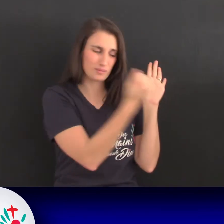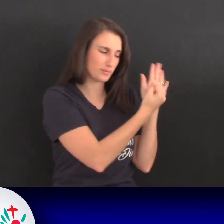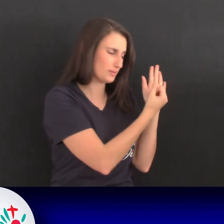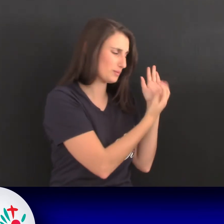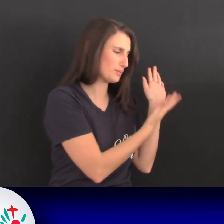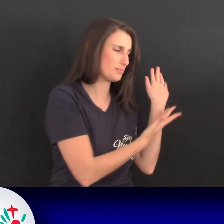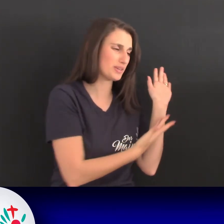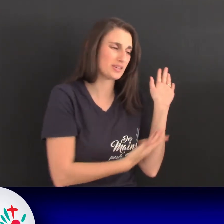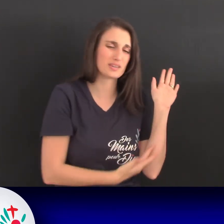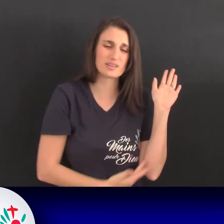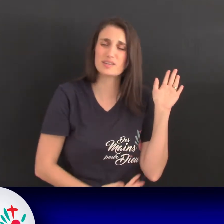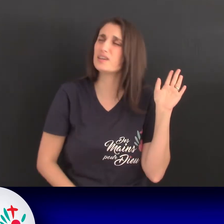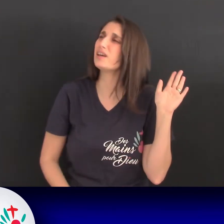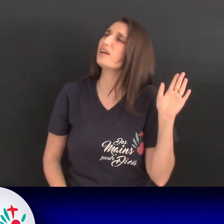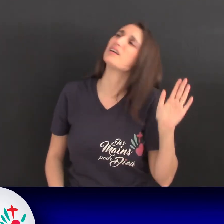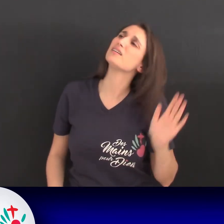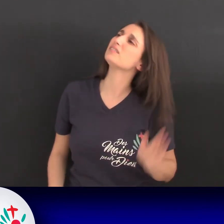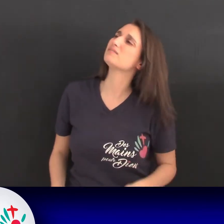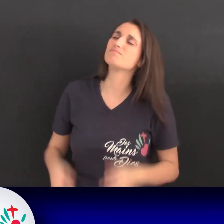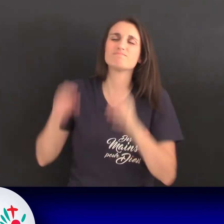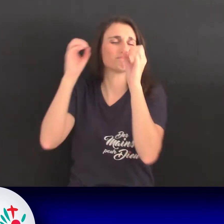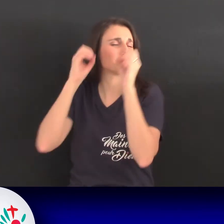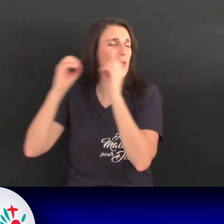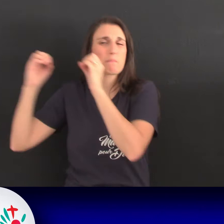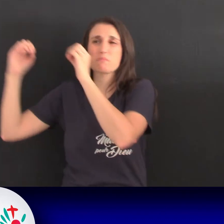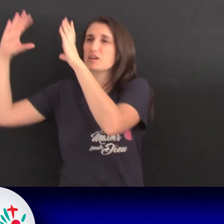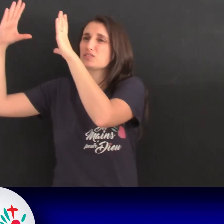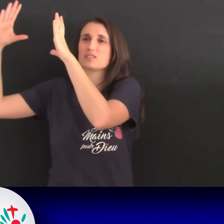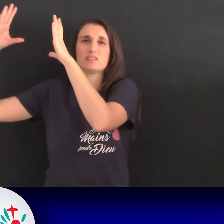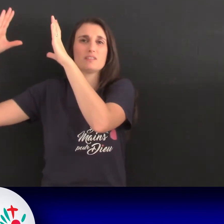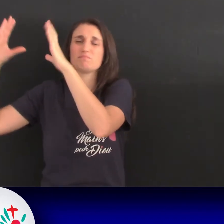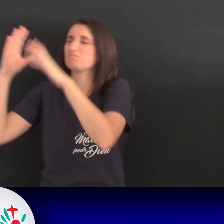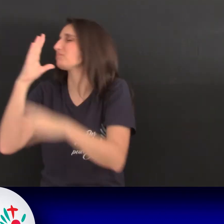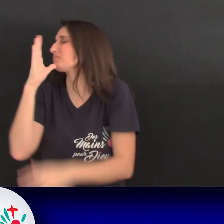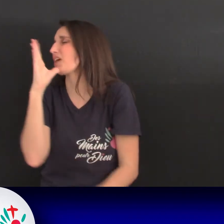as subi. Je ne